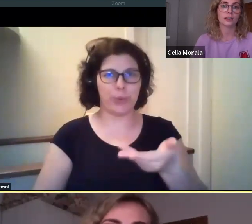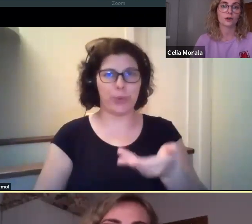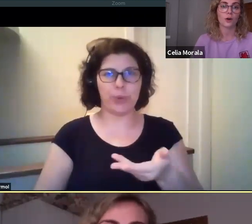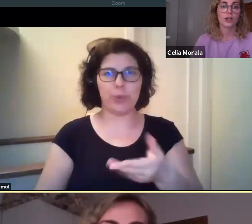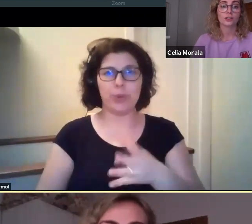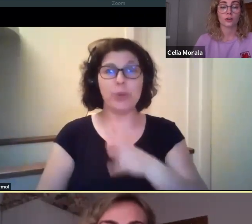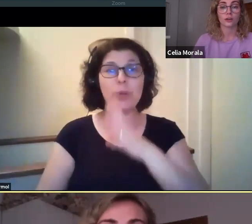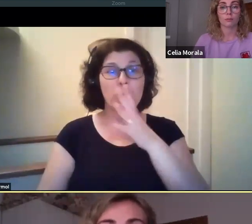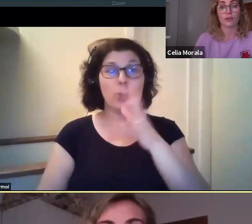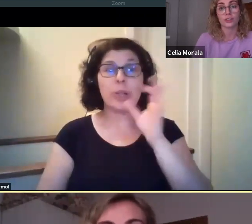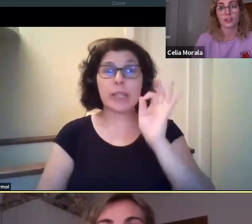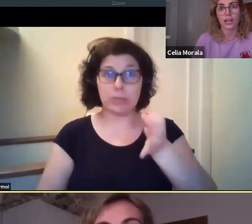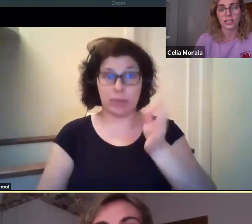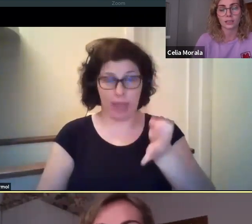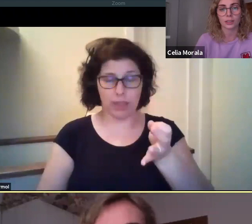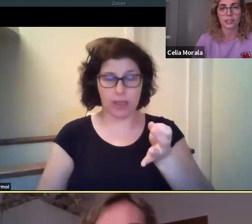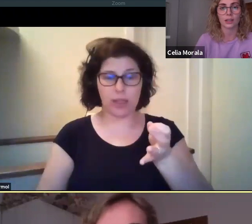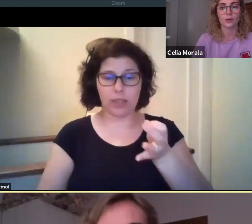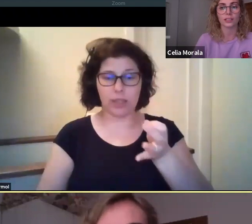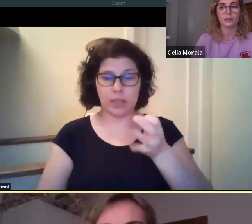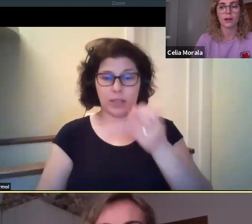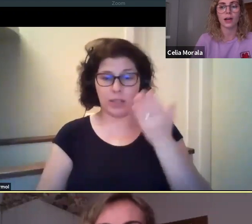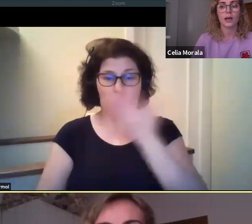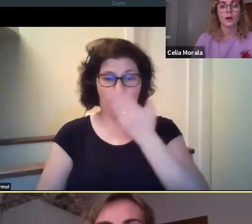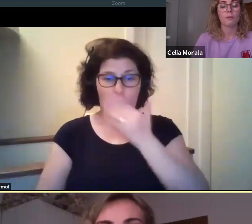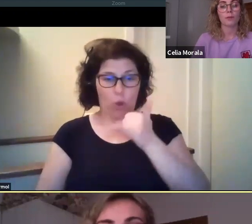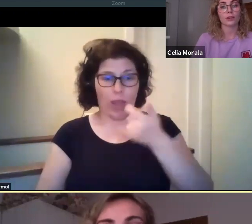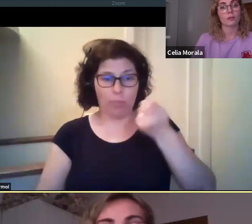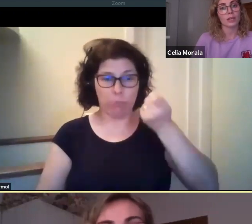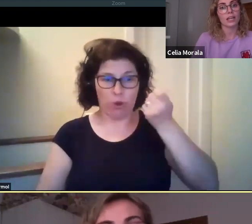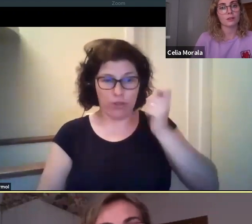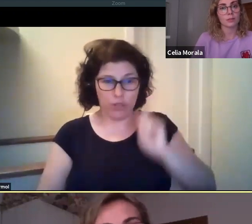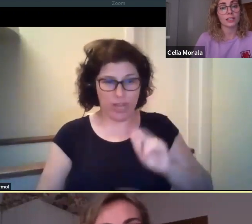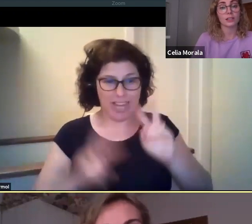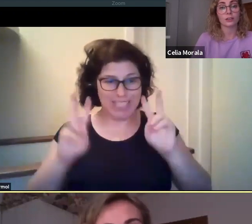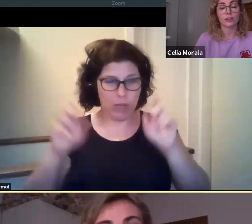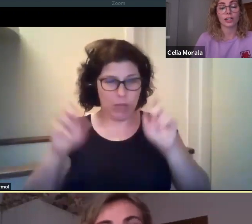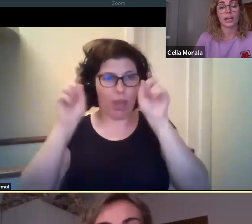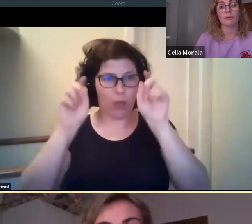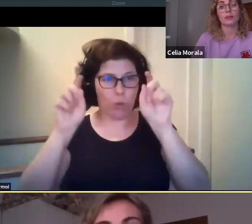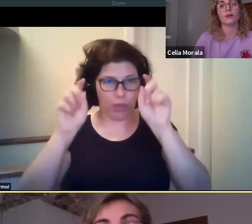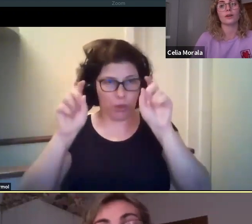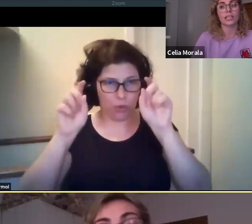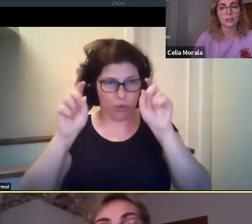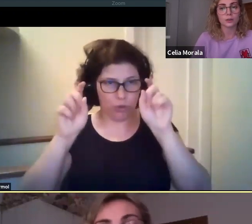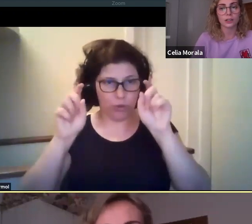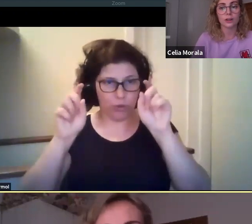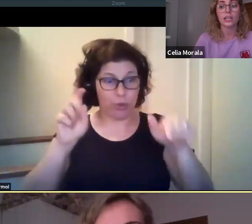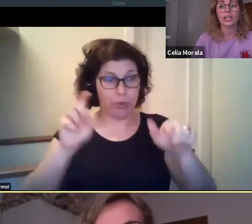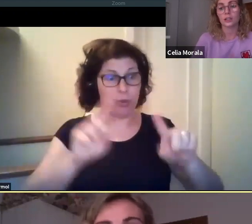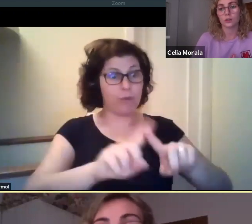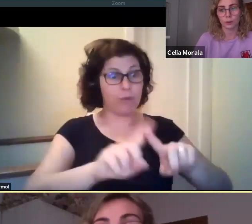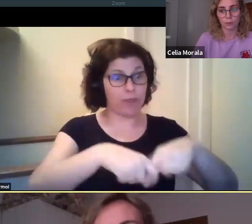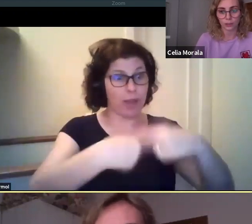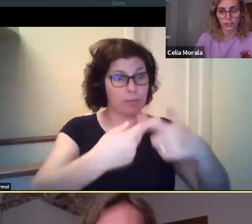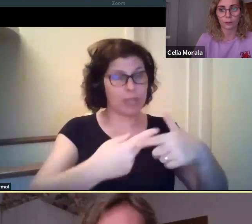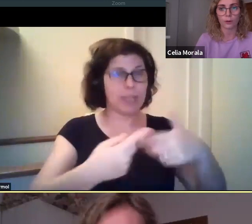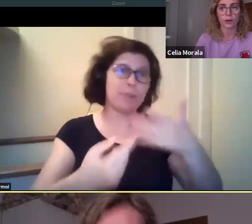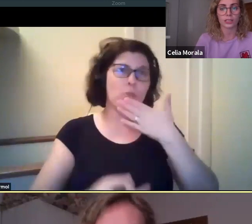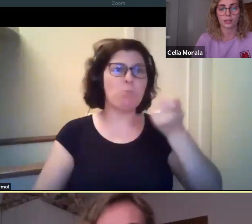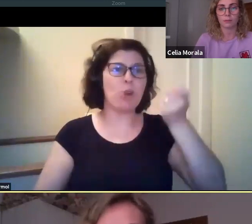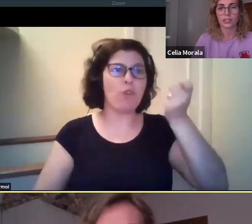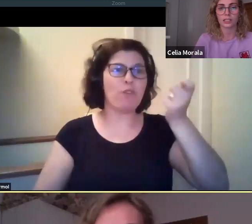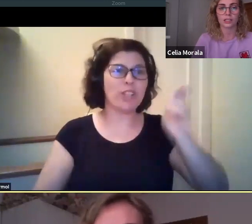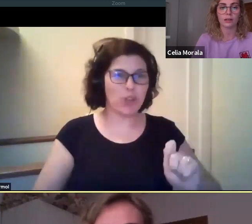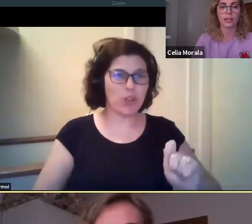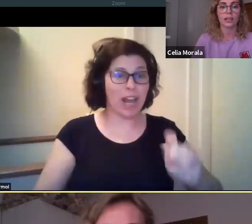del centro son profesionales en materia educativa, pero también las familias lo son en la patología de su hijo y de su propio hijo, por lo